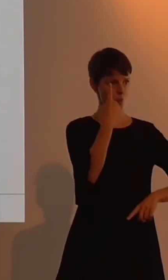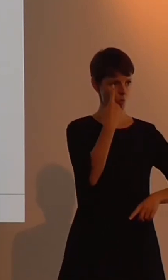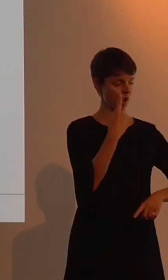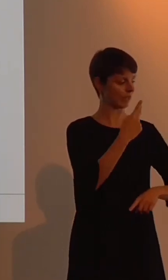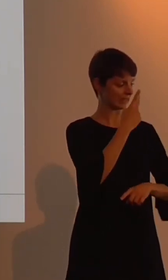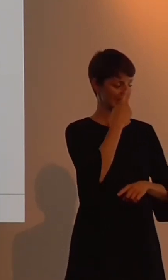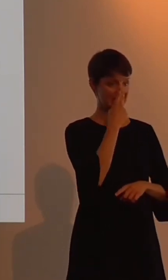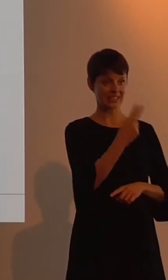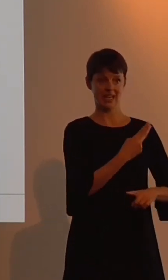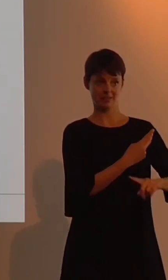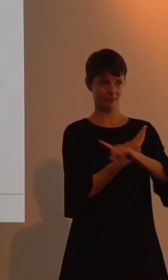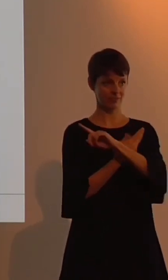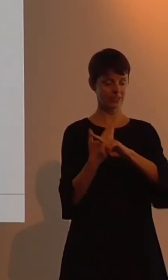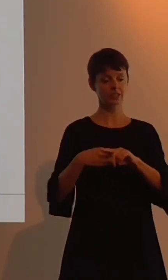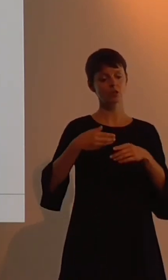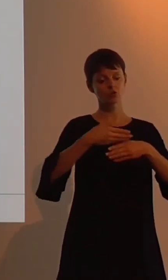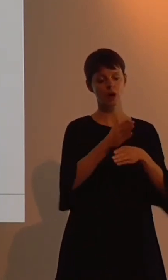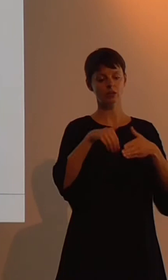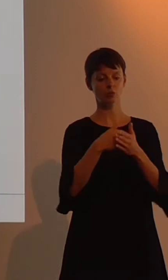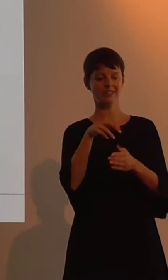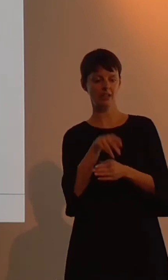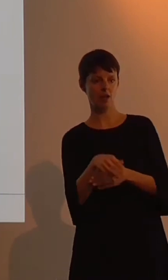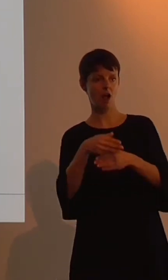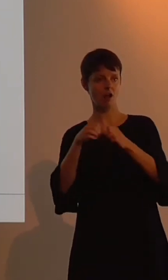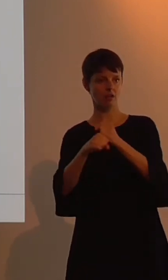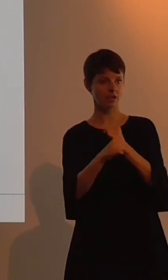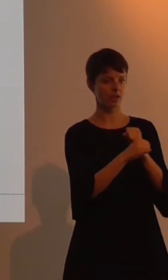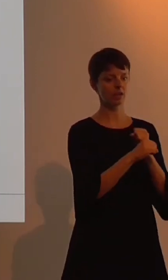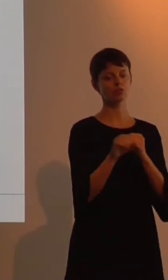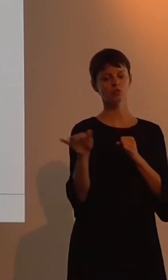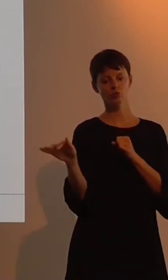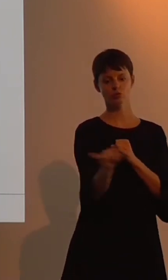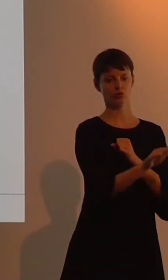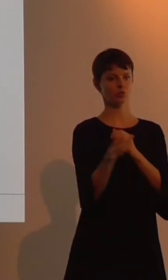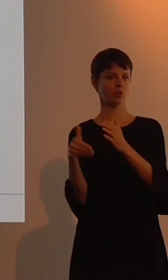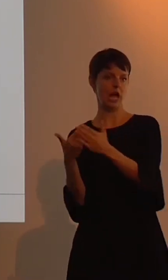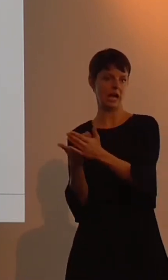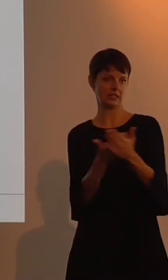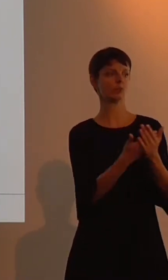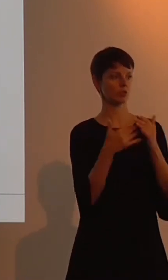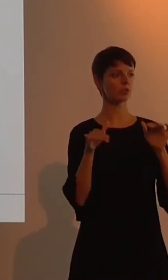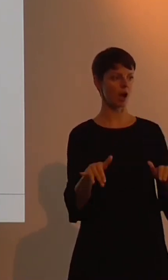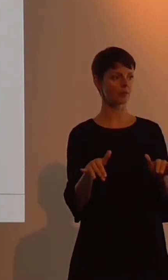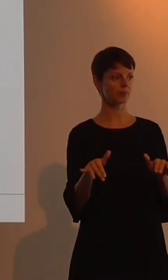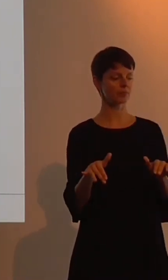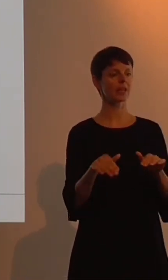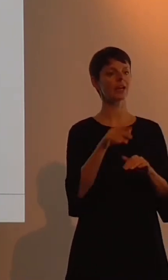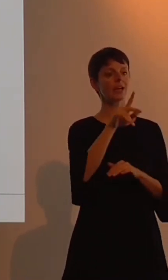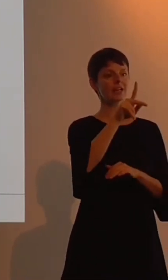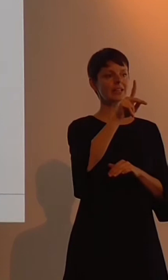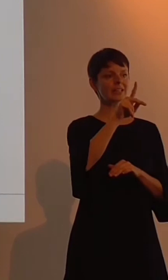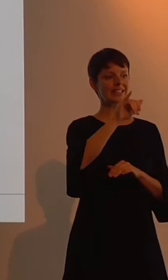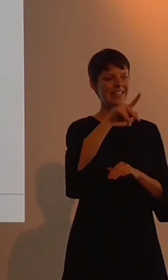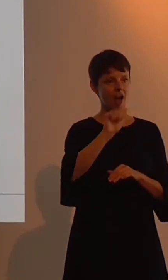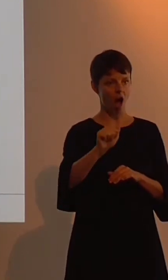Menschen, für Menschen mit Sehbehinderungen. Bei Audiodeskription sind wir bei 11,3. 20% auf die ersten drei Jahre. Komme ich nochmal